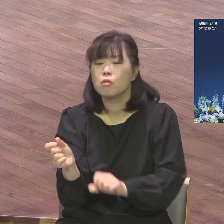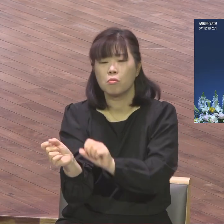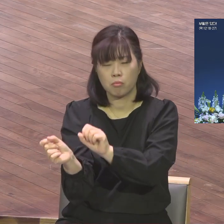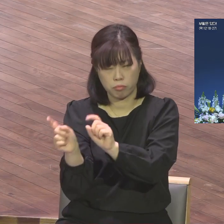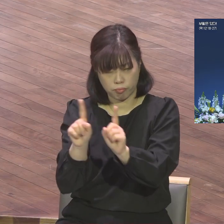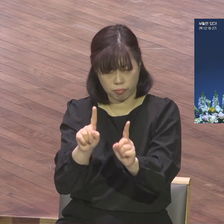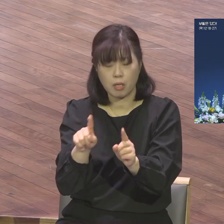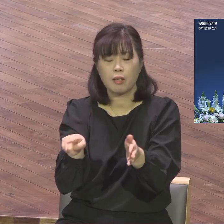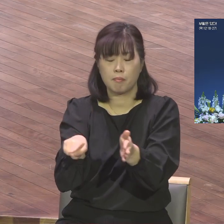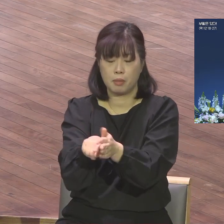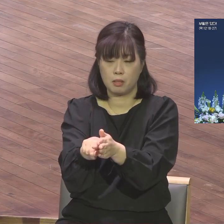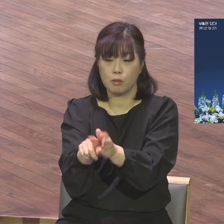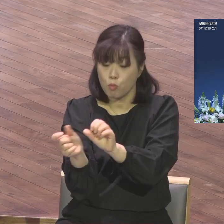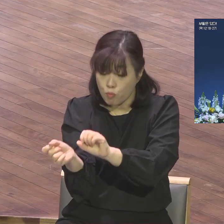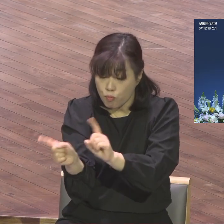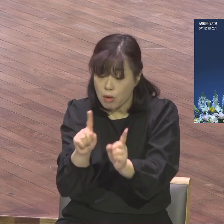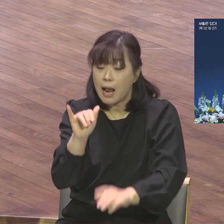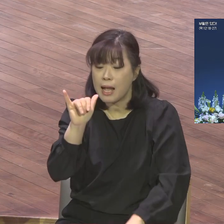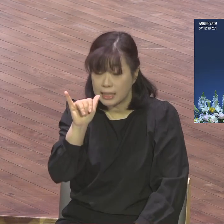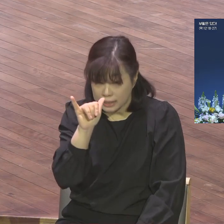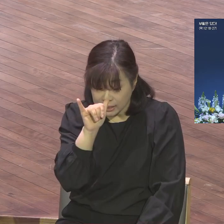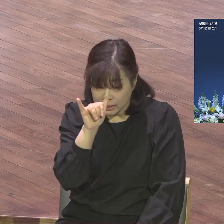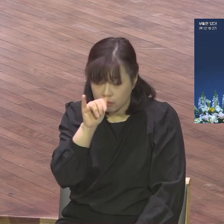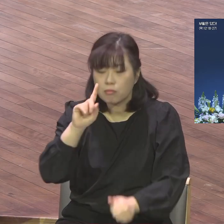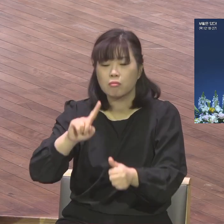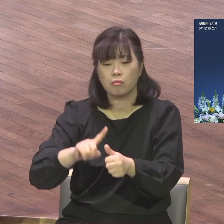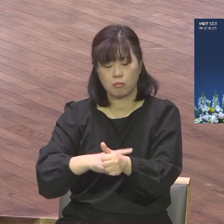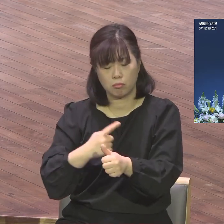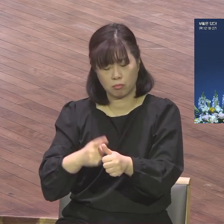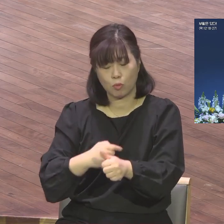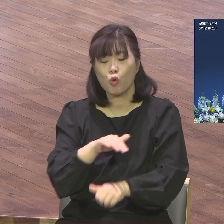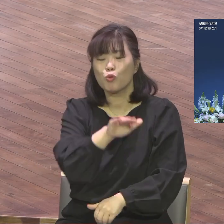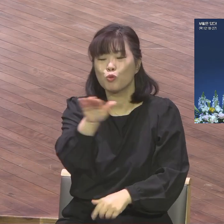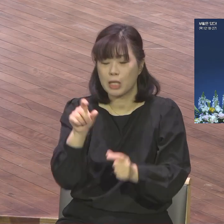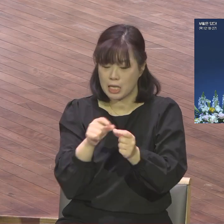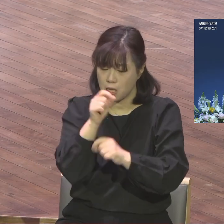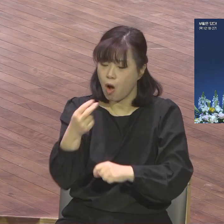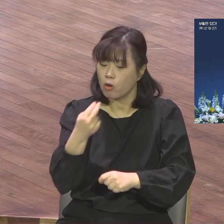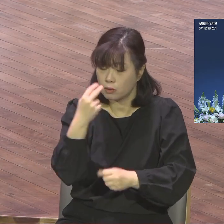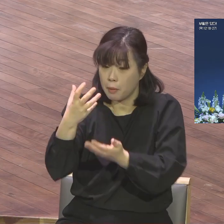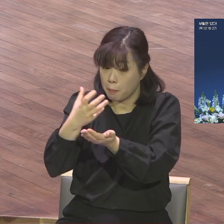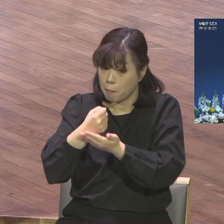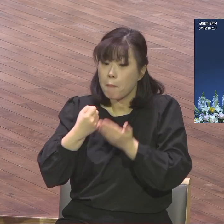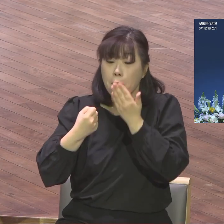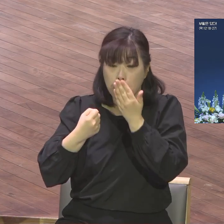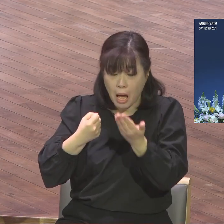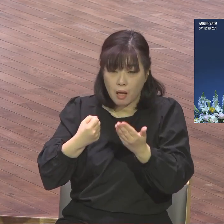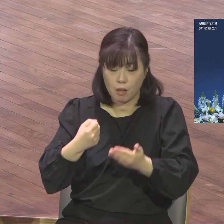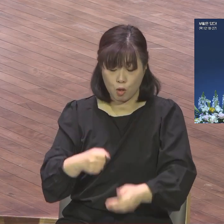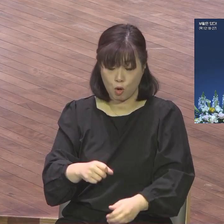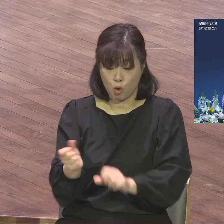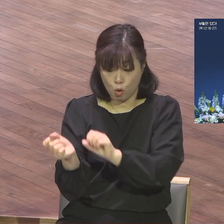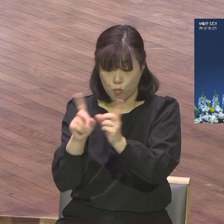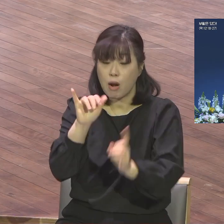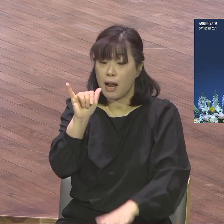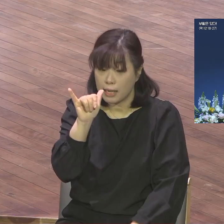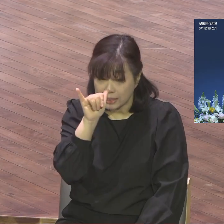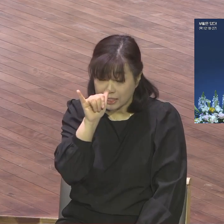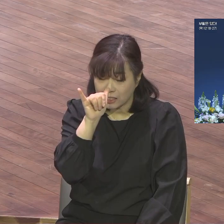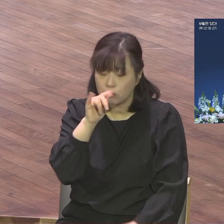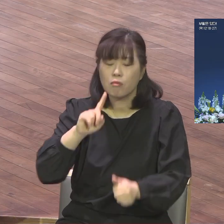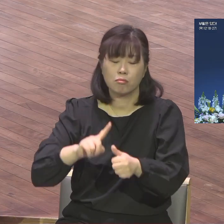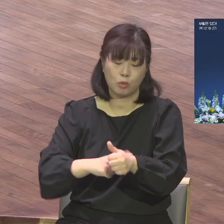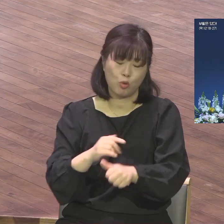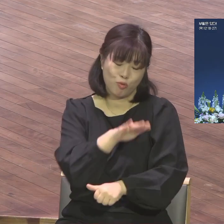우리에게 산 소망이 있는 것이고 부활이 있기 때문에 우리의 믿음 생활, 우리의 헌신이 하나님 앞에